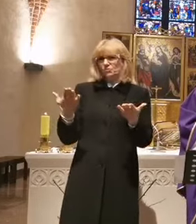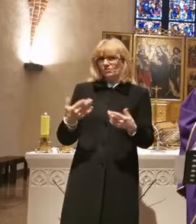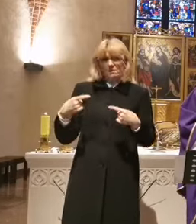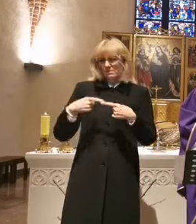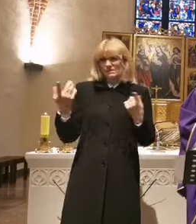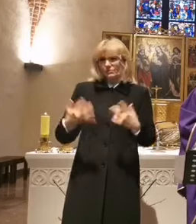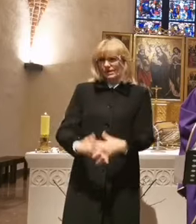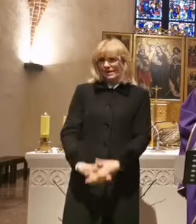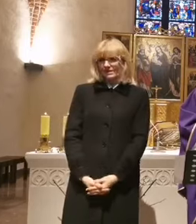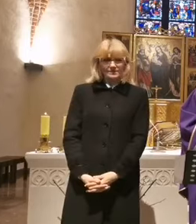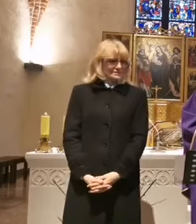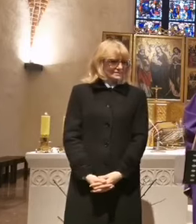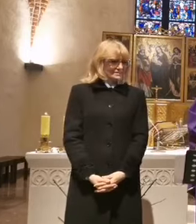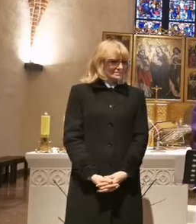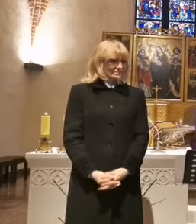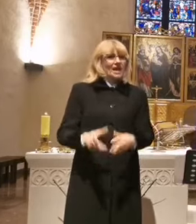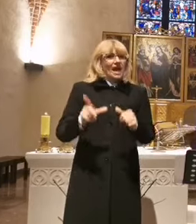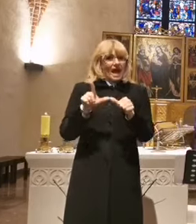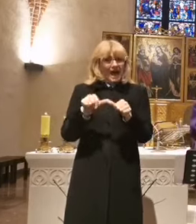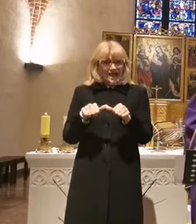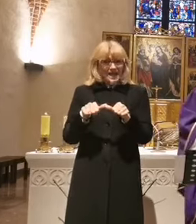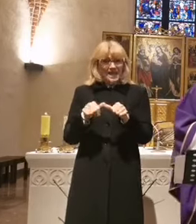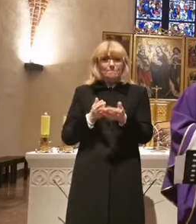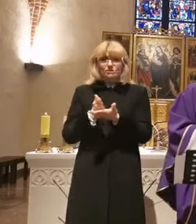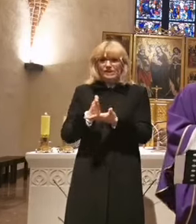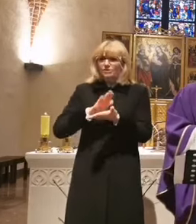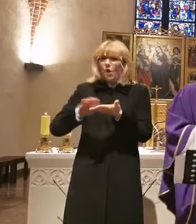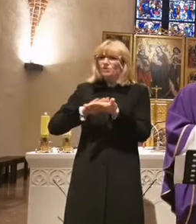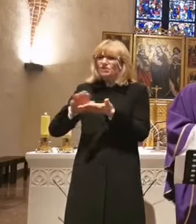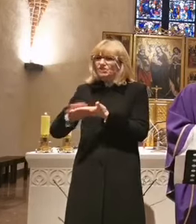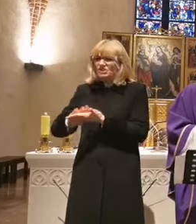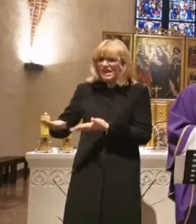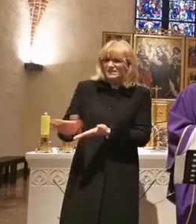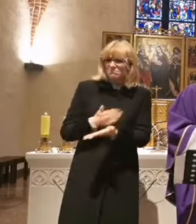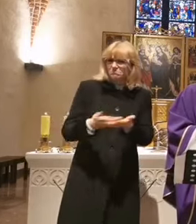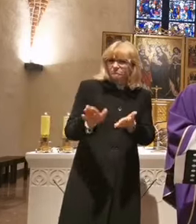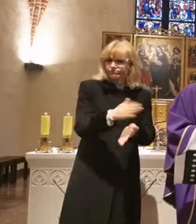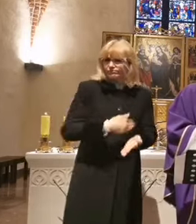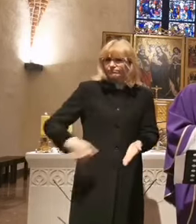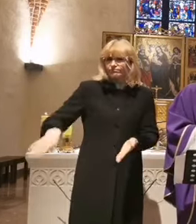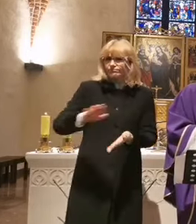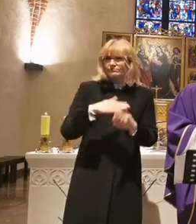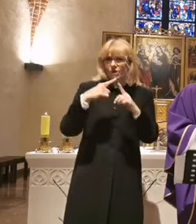vita religiosa. Ale poprzez oczyszczenie świątyni Jezus pokazał nam